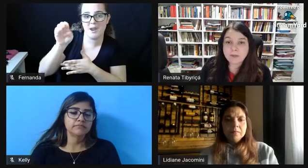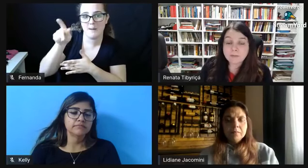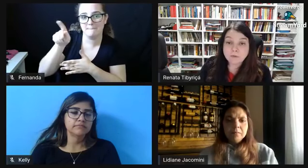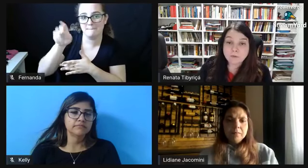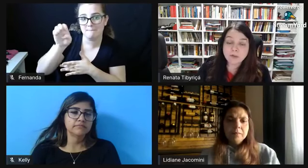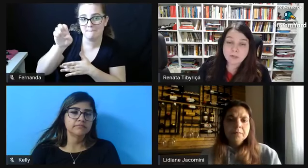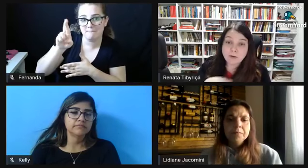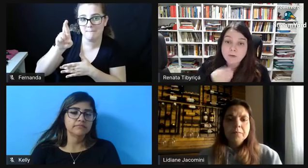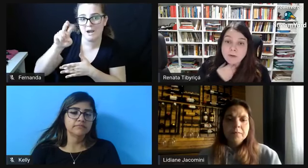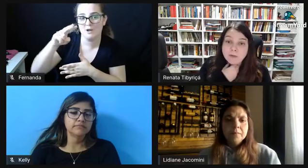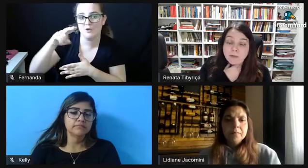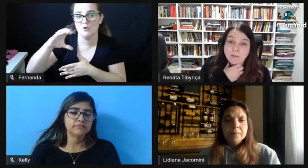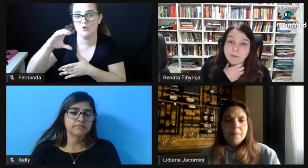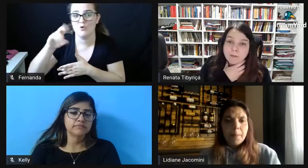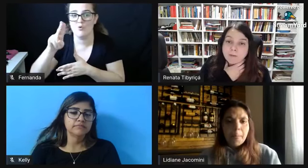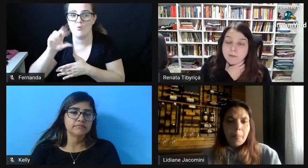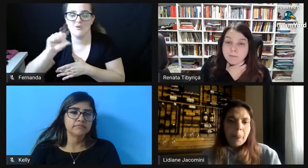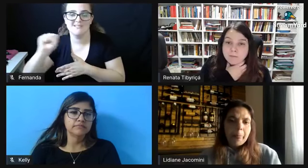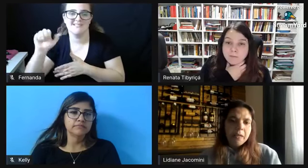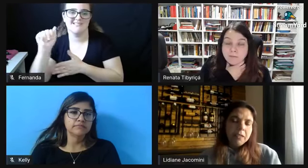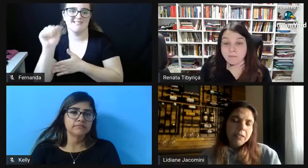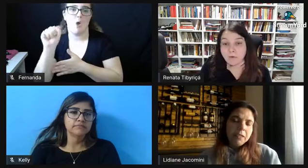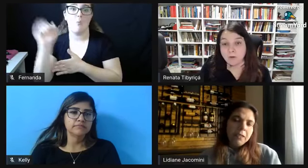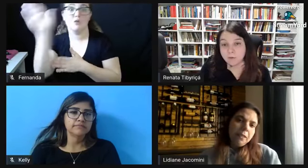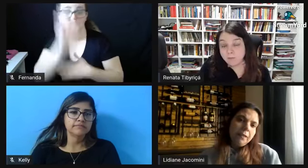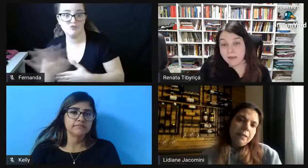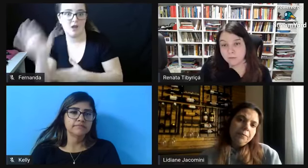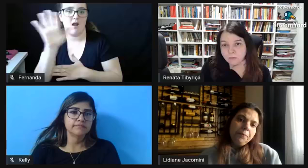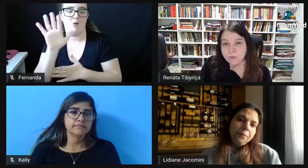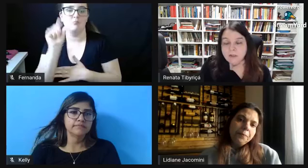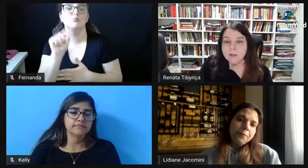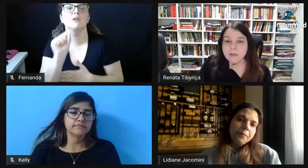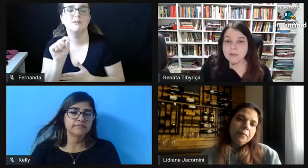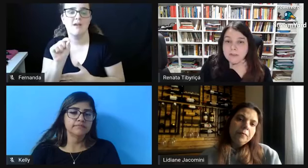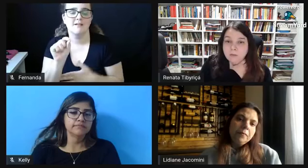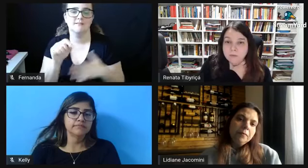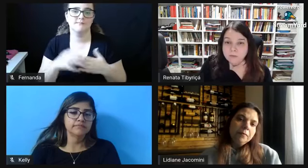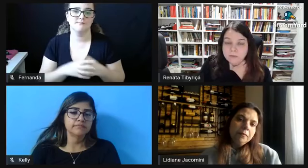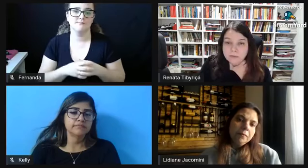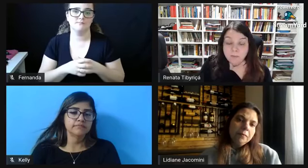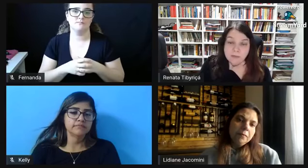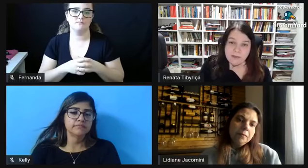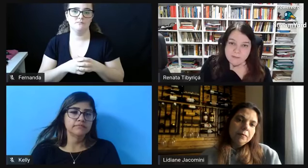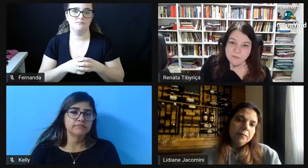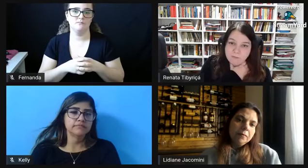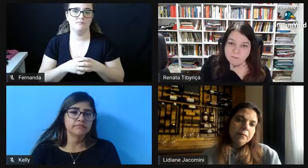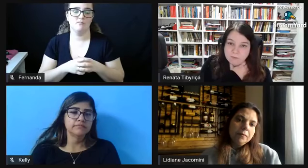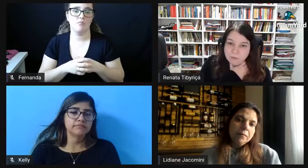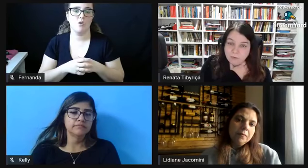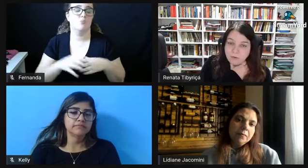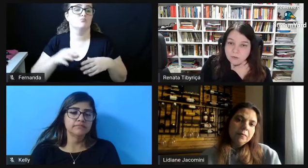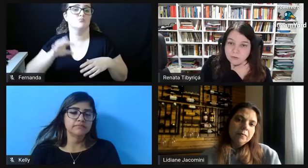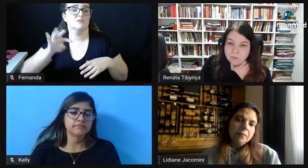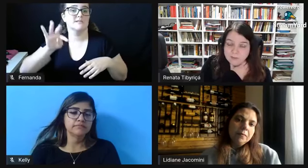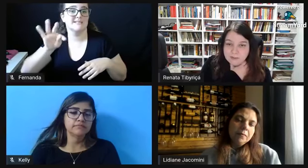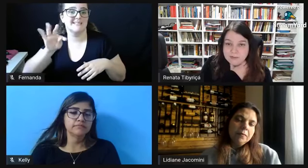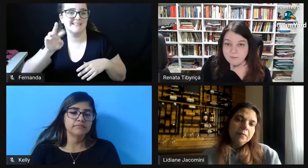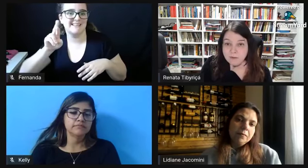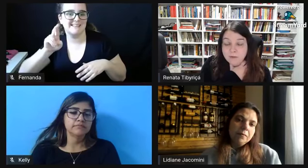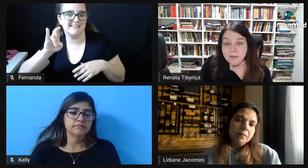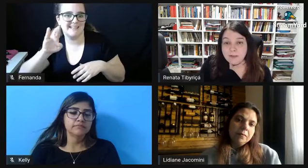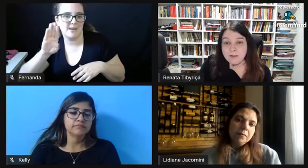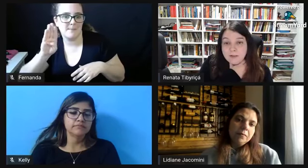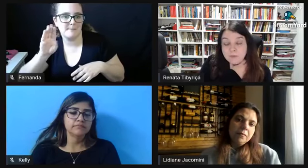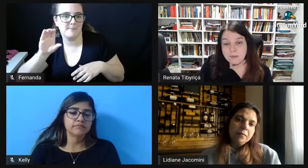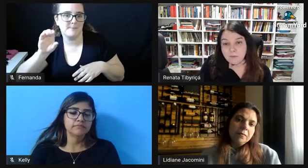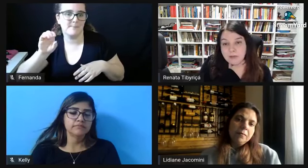geral, né? Essa repercussão geral é o quê? Uma forma, um método que os tribunais, isso vem previsto no Código de Processo